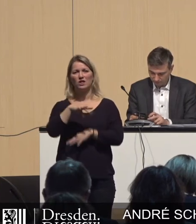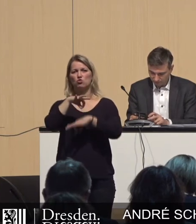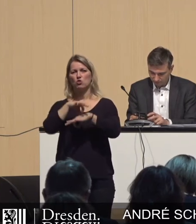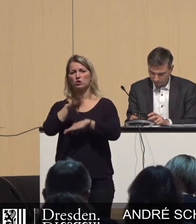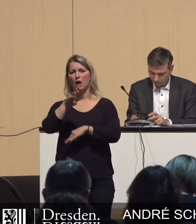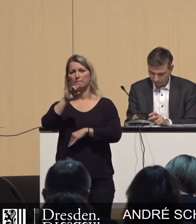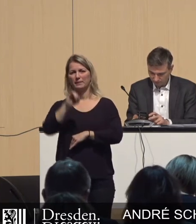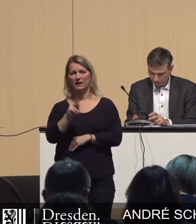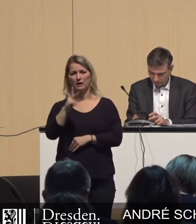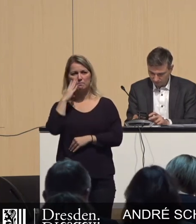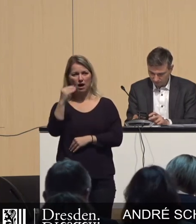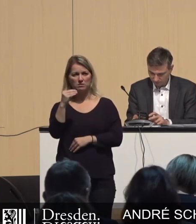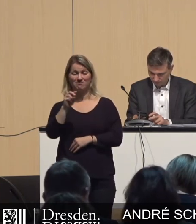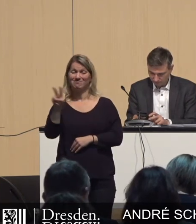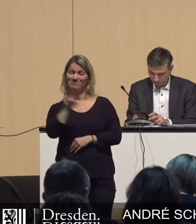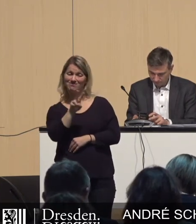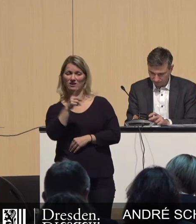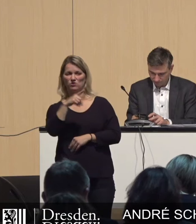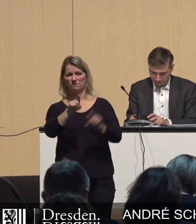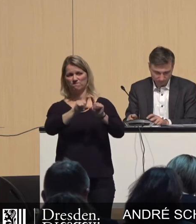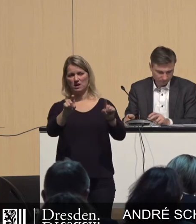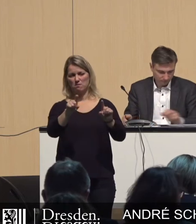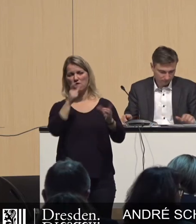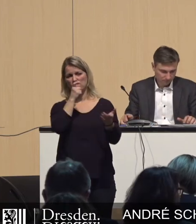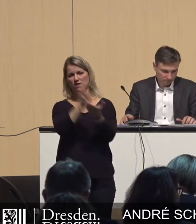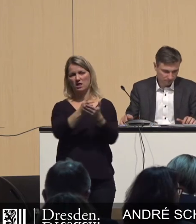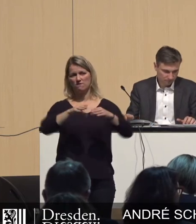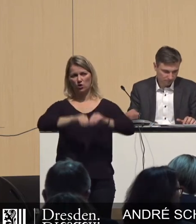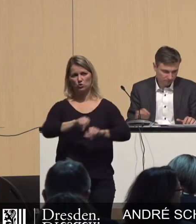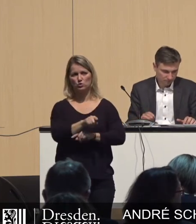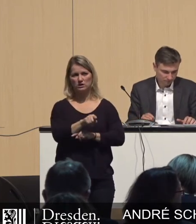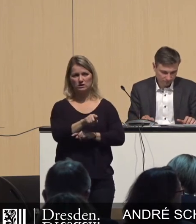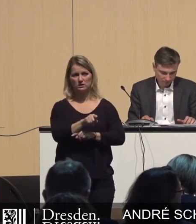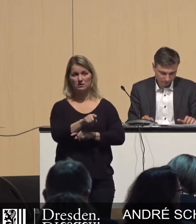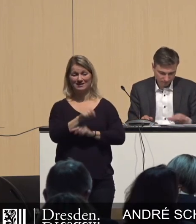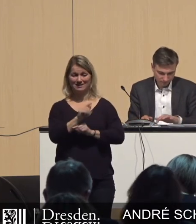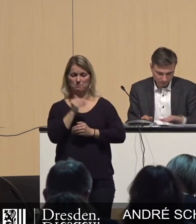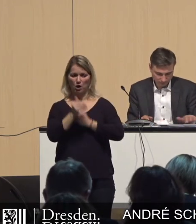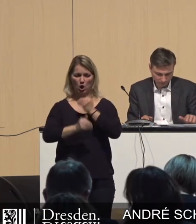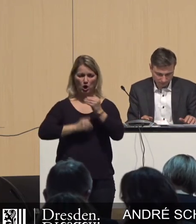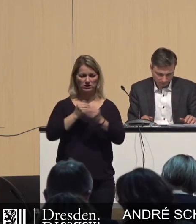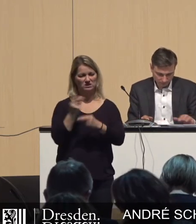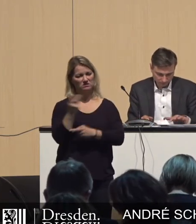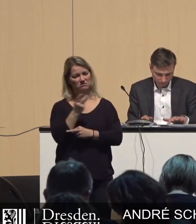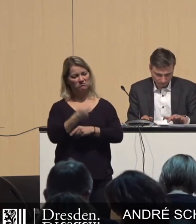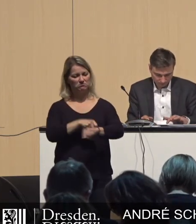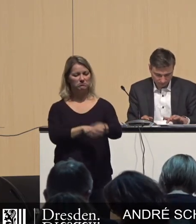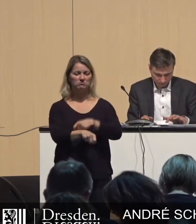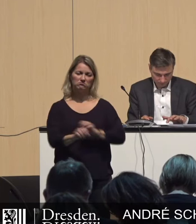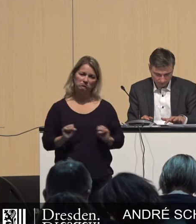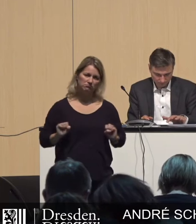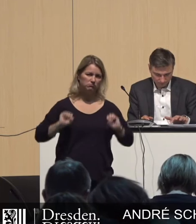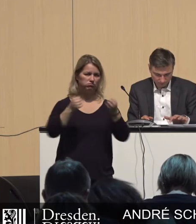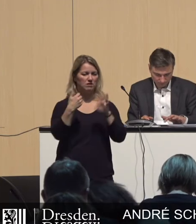die hier die Verantwortung im Unternehmen tragen und die diesen Prozess sehr engagiert und erfolgreich in